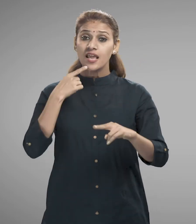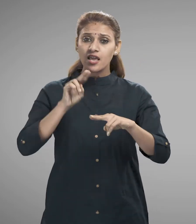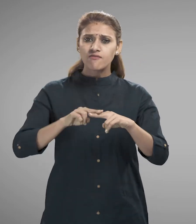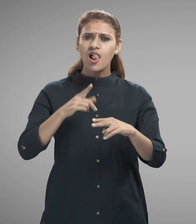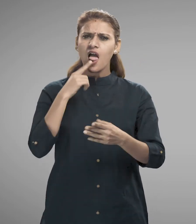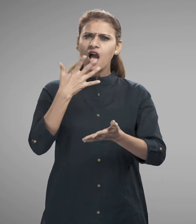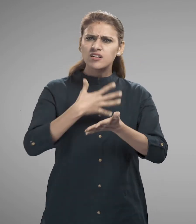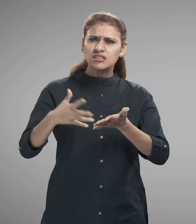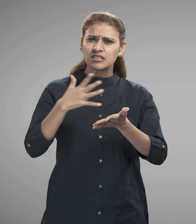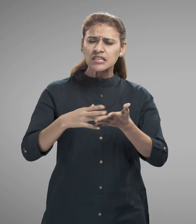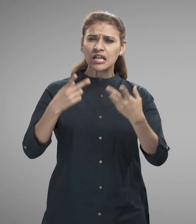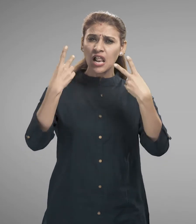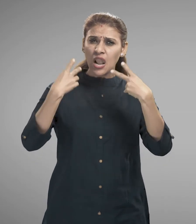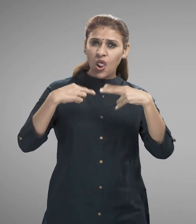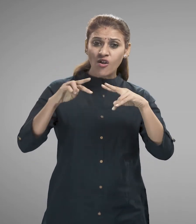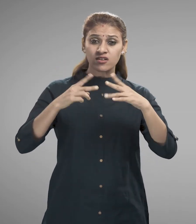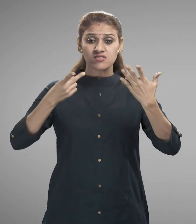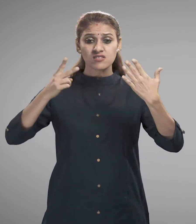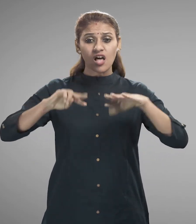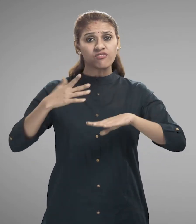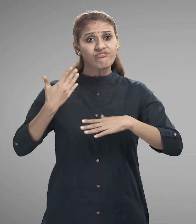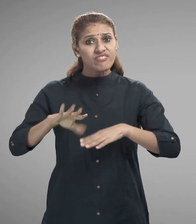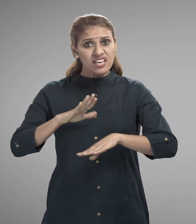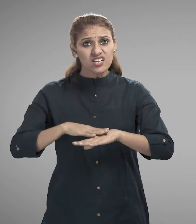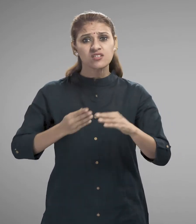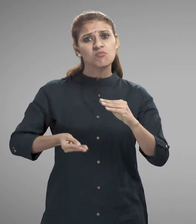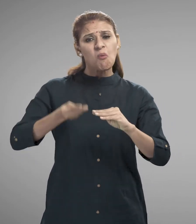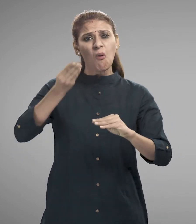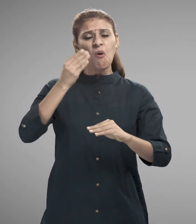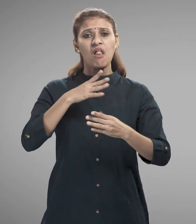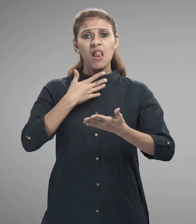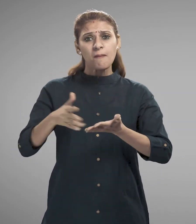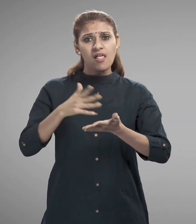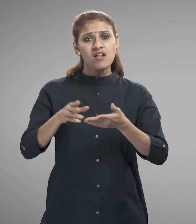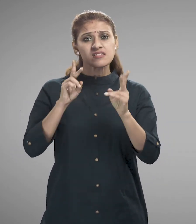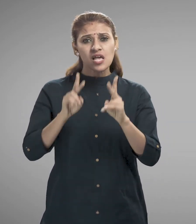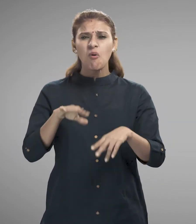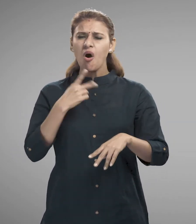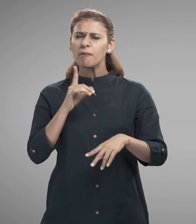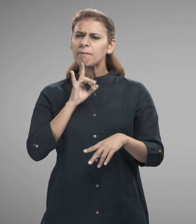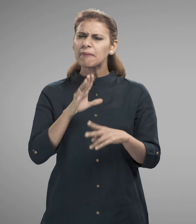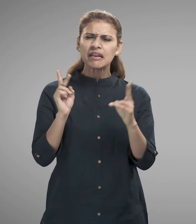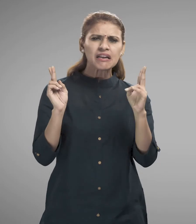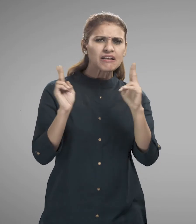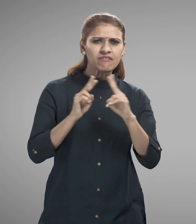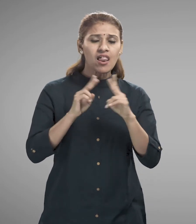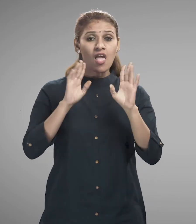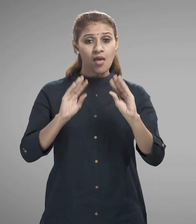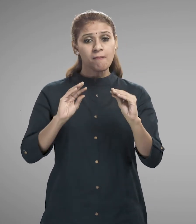अगर आपका खून का बहाव 7 दिन से अधिक चलता है और आपको असहनीय दर्द हो, तो आप चिकित्सक से